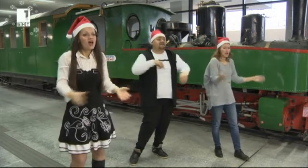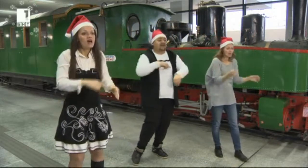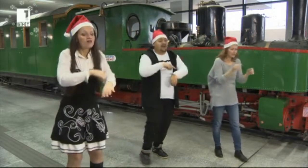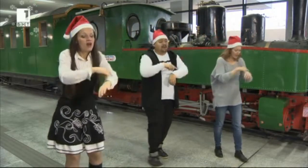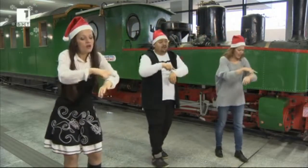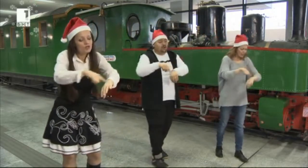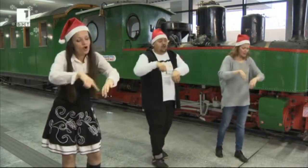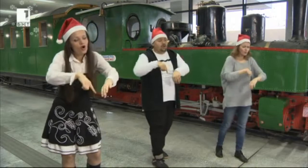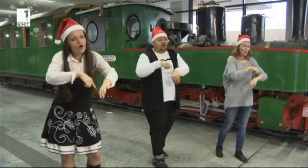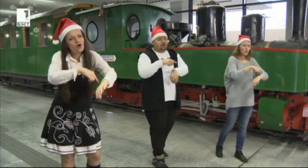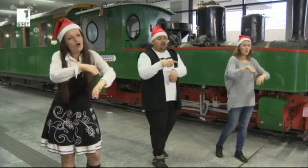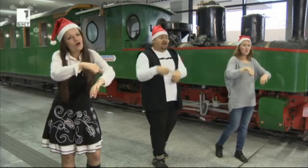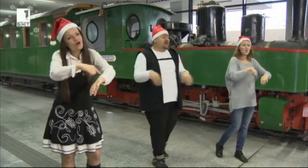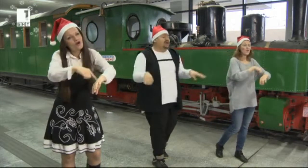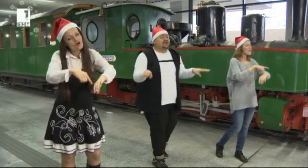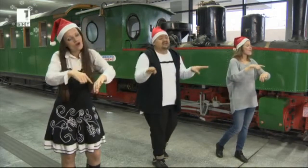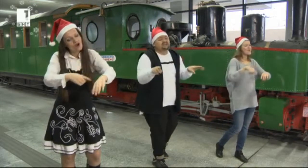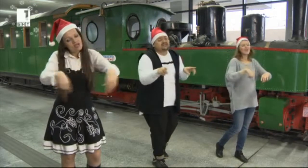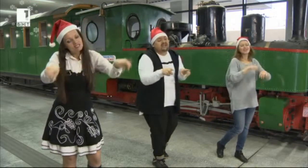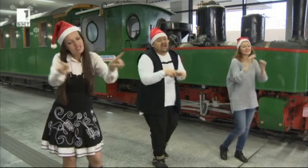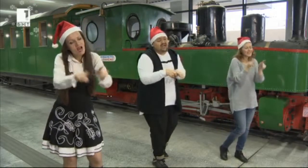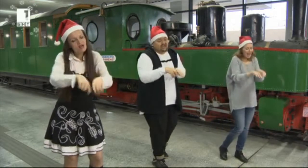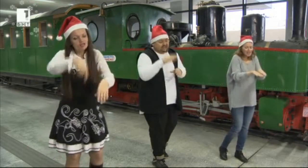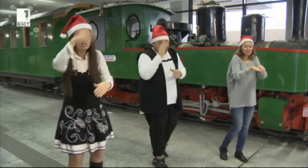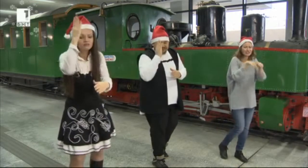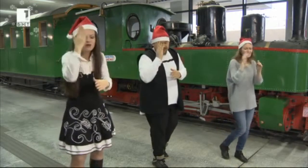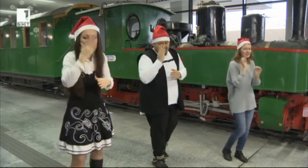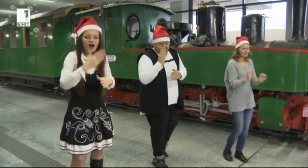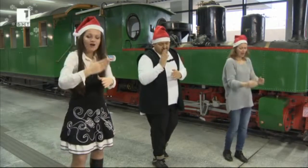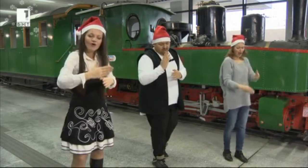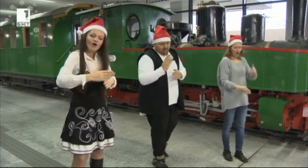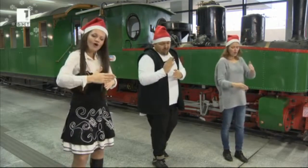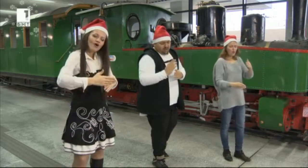бъде да срята ще спяло.